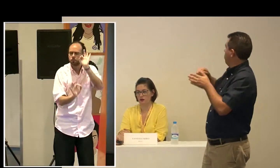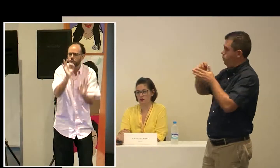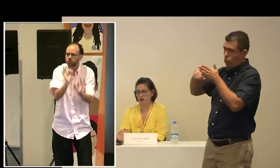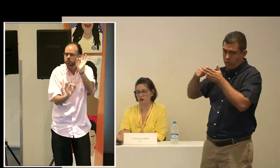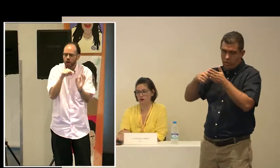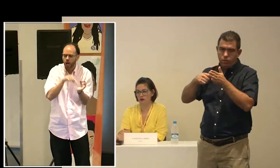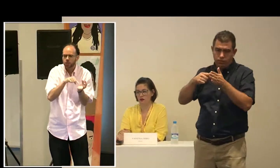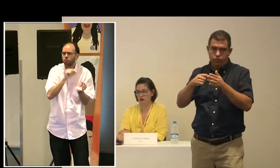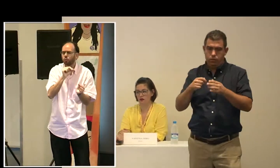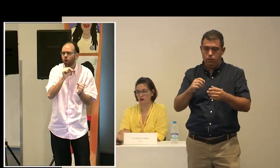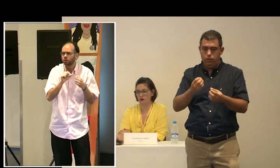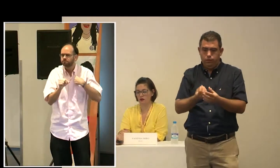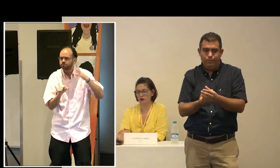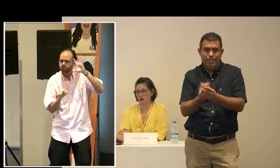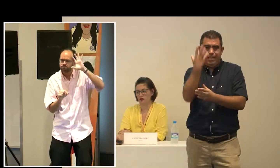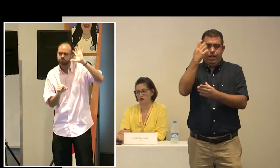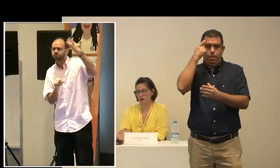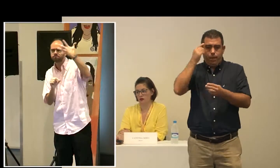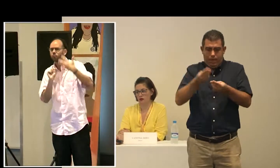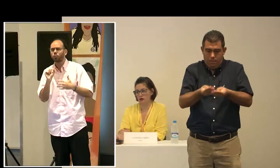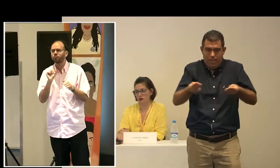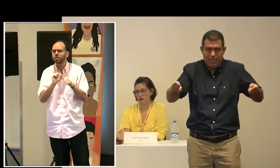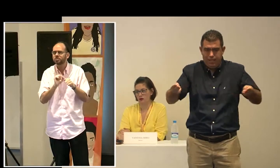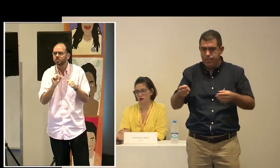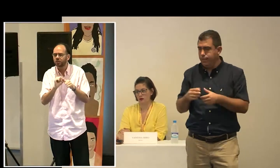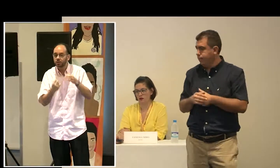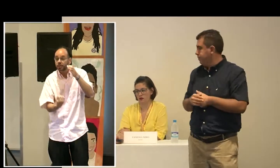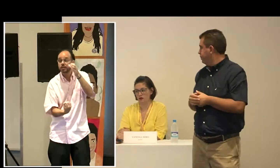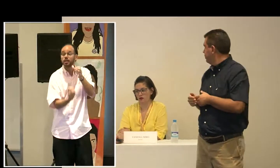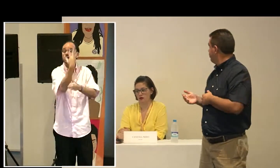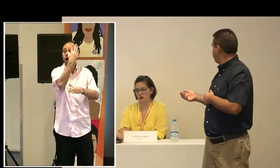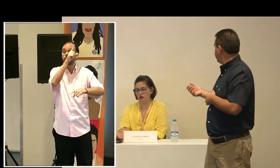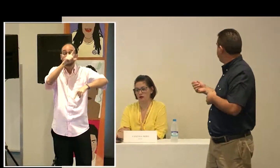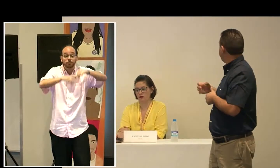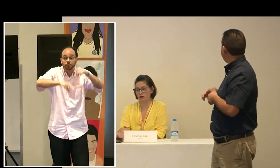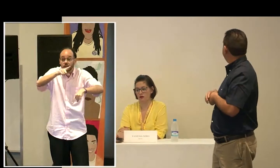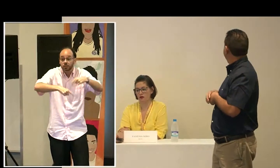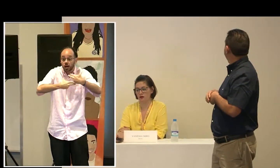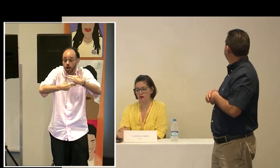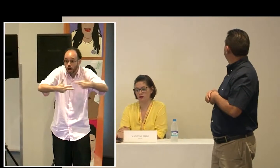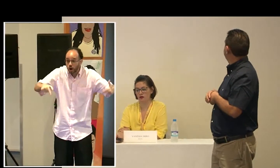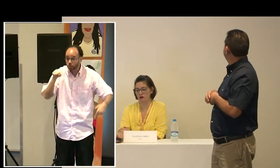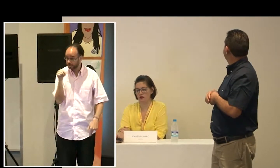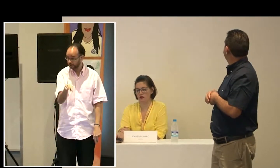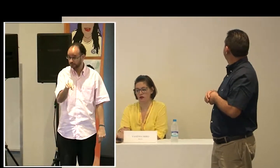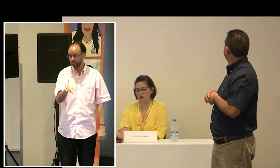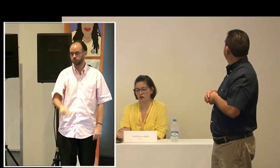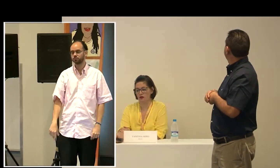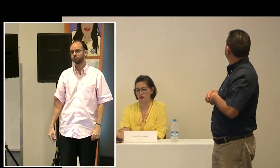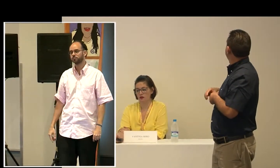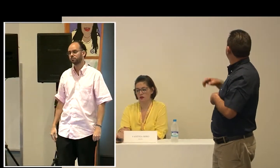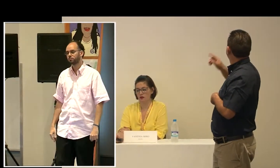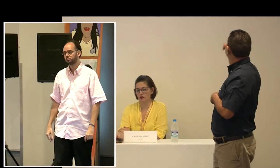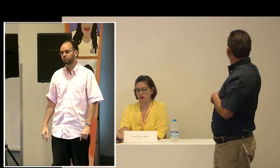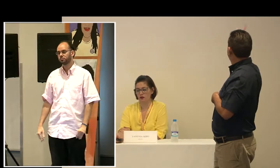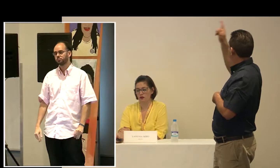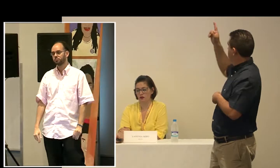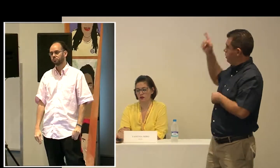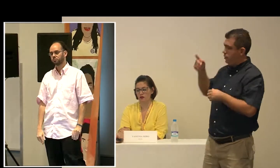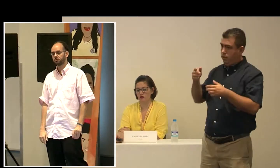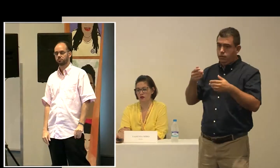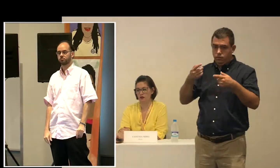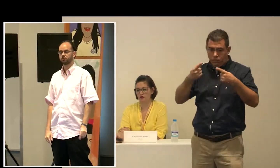Conseguir esse patrocínio do governo é muito difícil, então nós tentamos resolver essa história de uma outra forma.